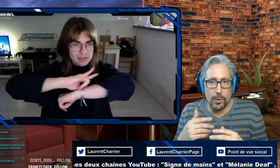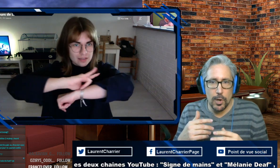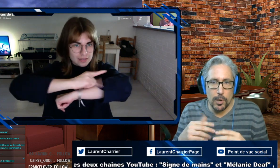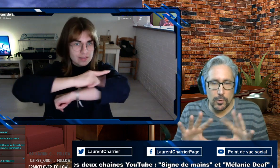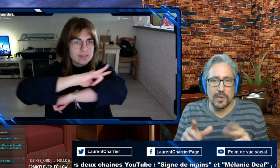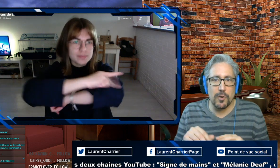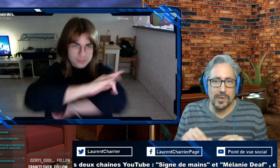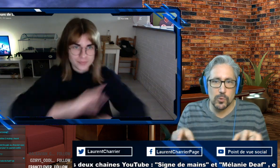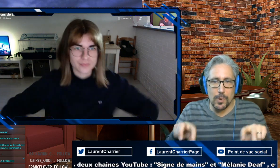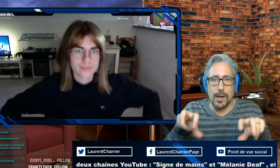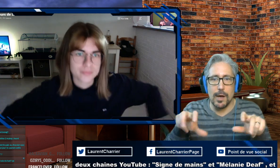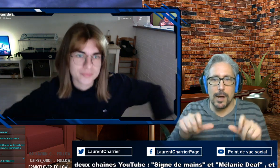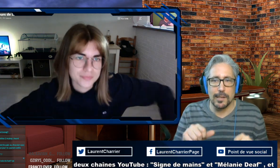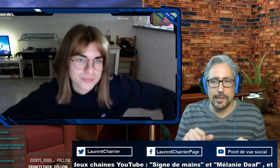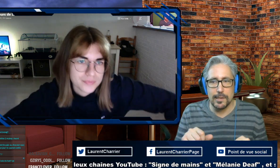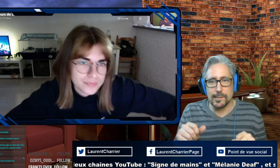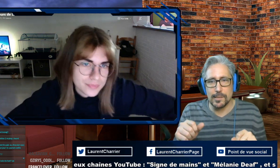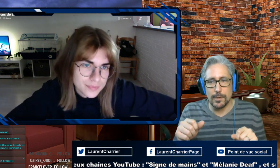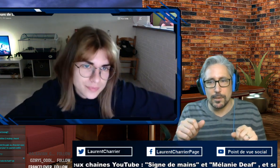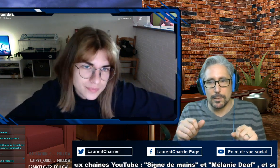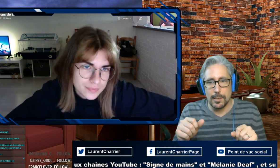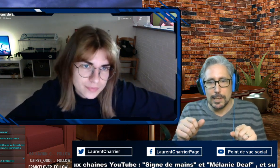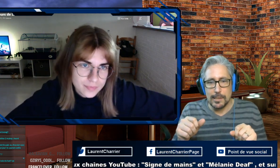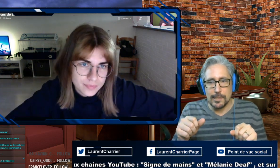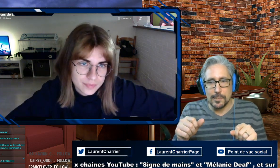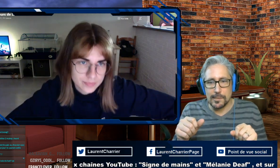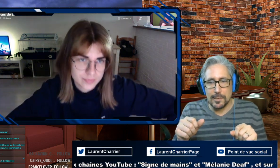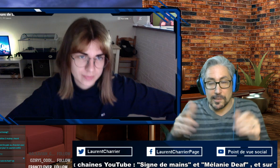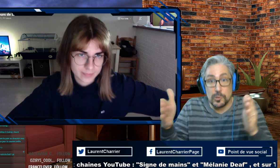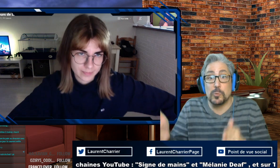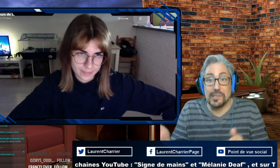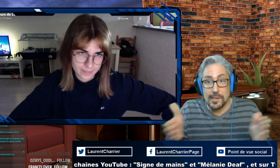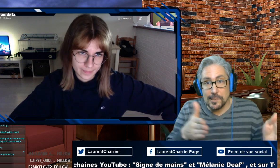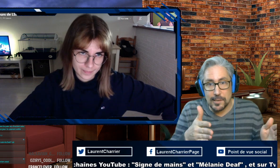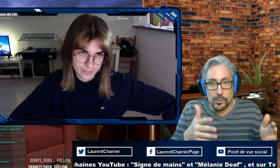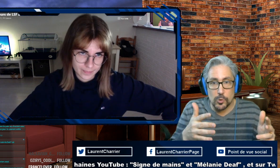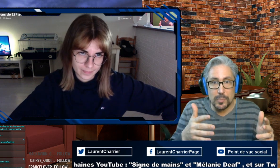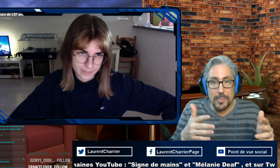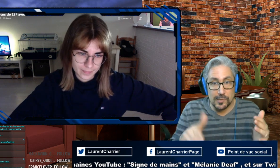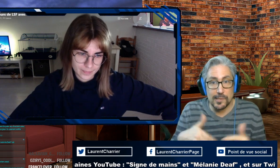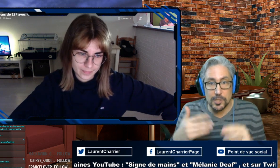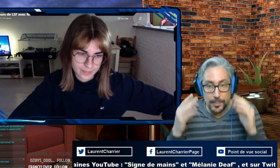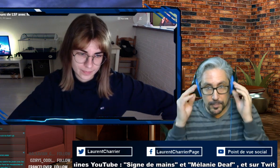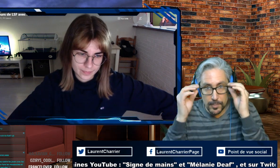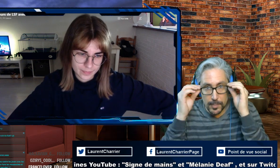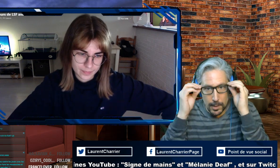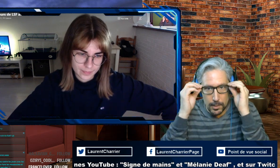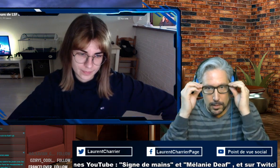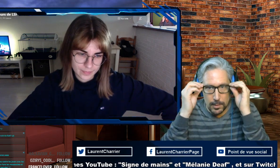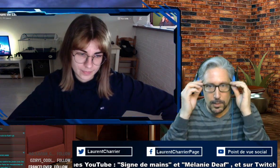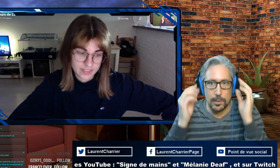moment aux informations à la télé. C'est les instituts spécialisés qui s'occupent des personnes âgées,